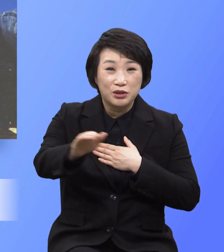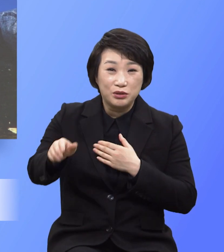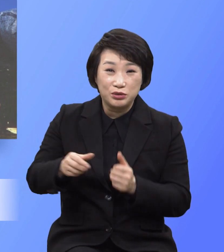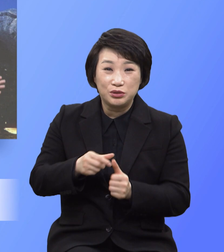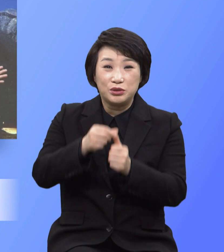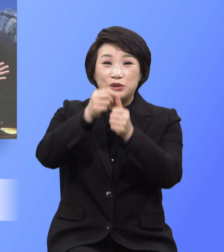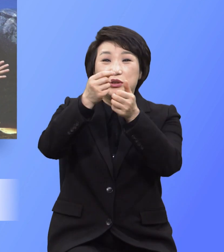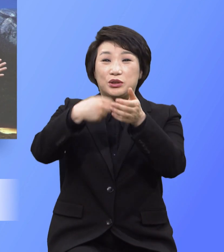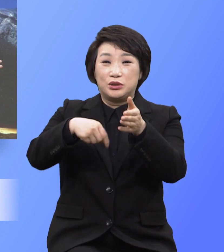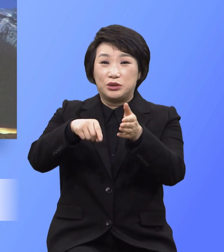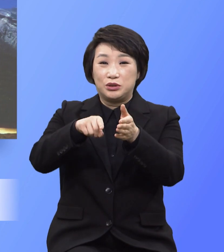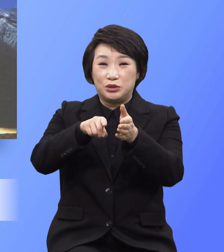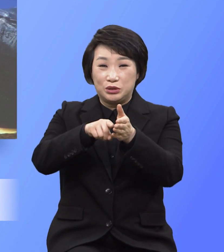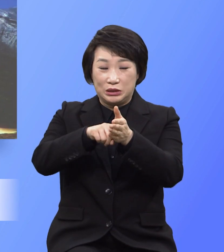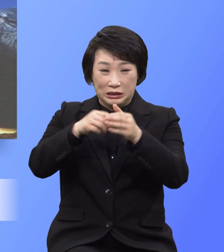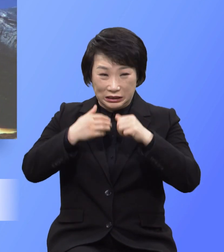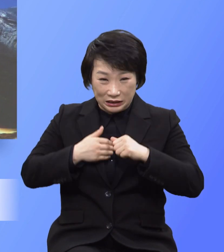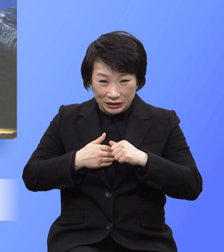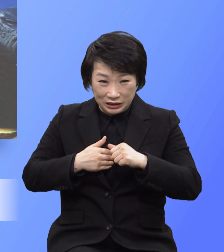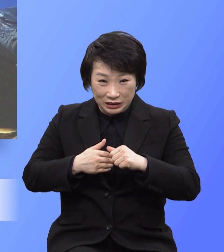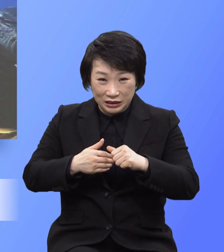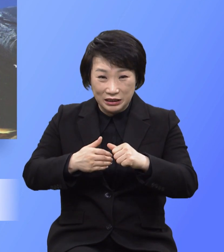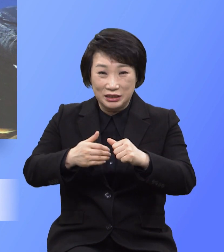아낌없이 우리를